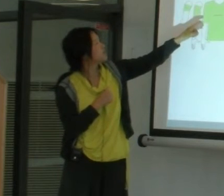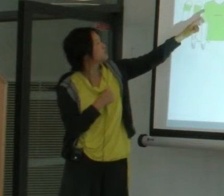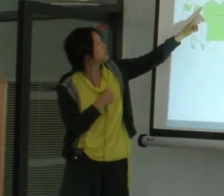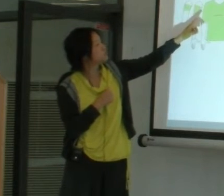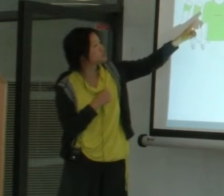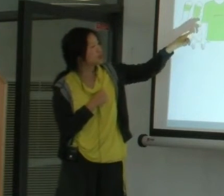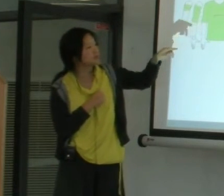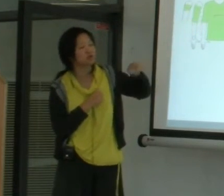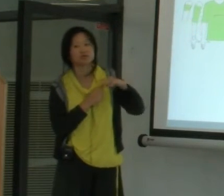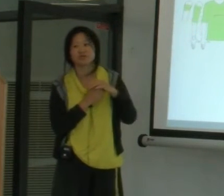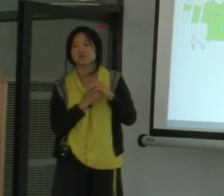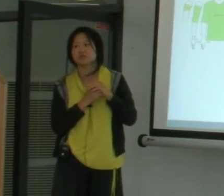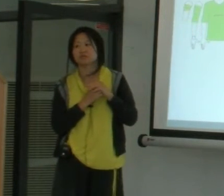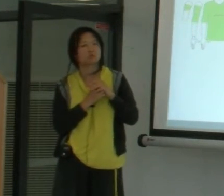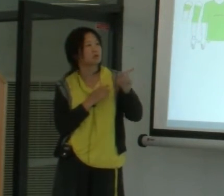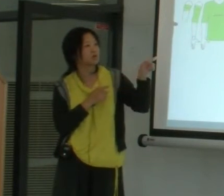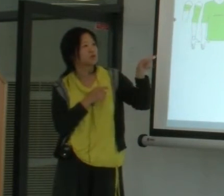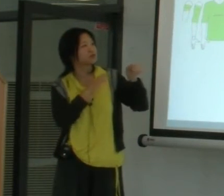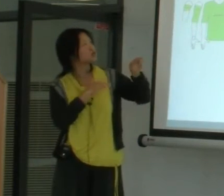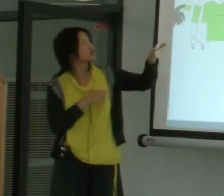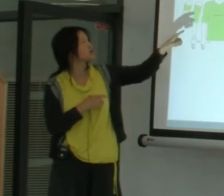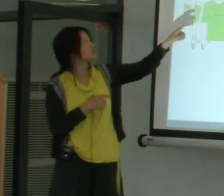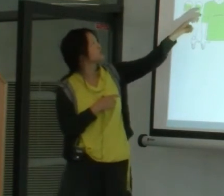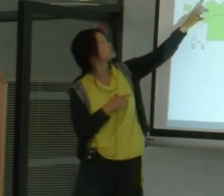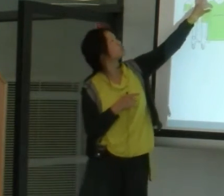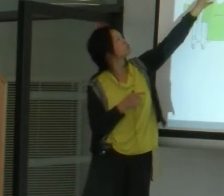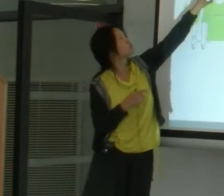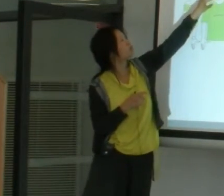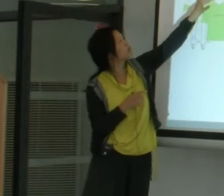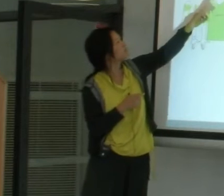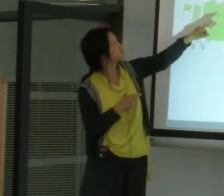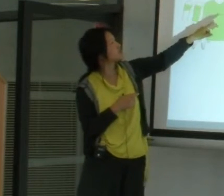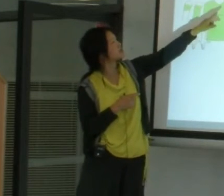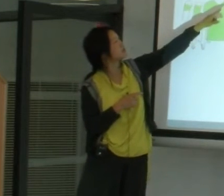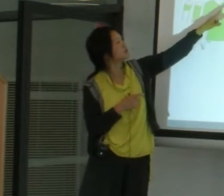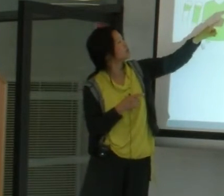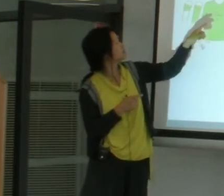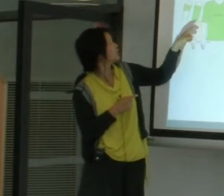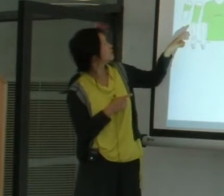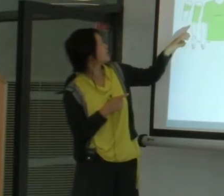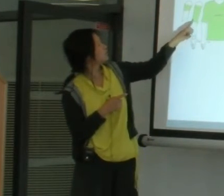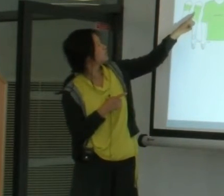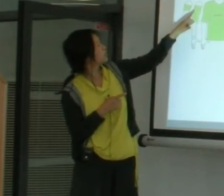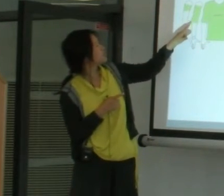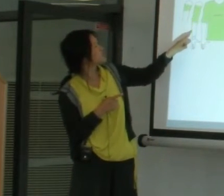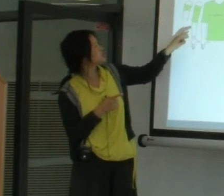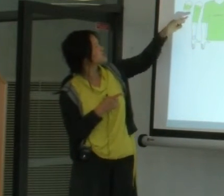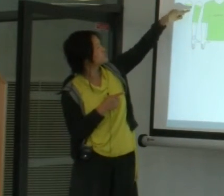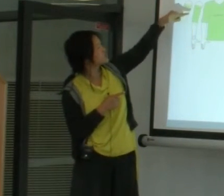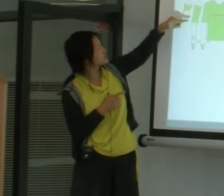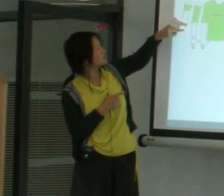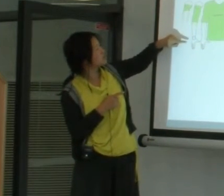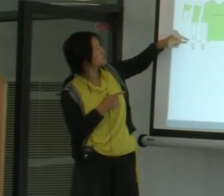Voilà, donc du coup, l'éditeur de signes, il fonctionnerait comme ça. Hein, donc on prend un visage et voilà, donc on prend